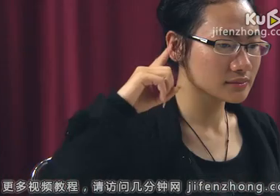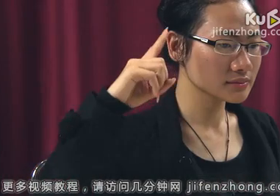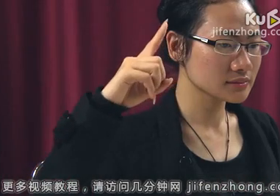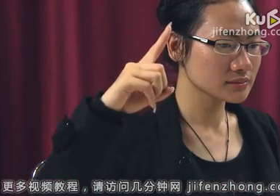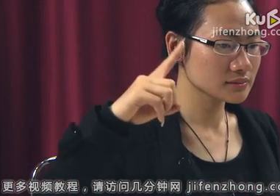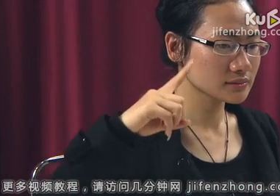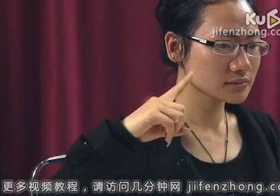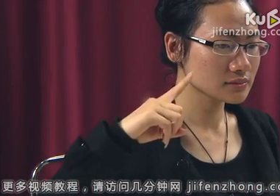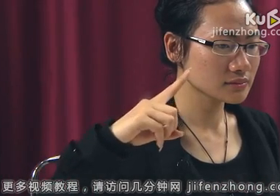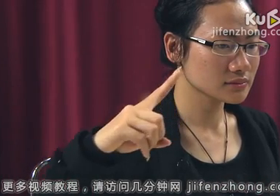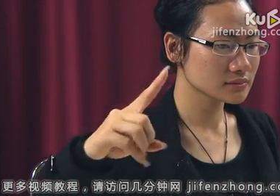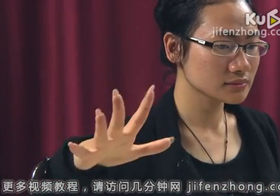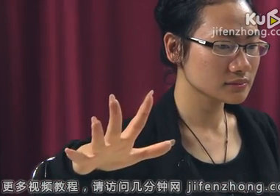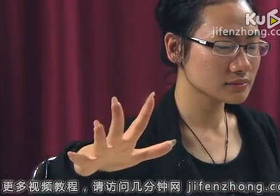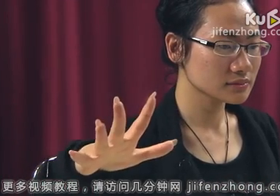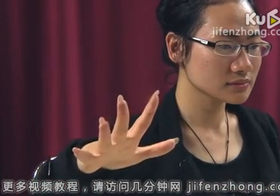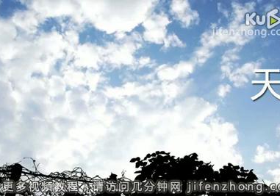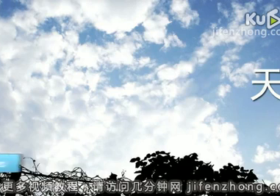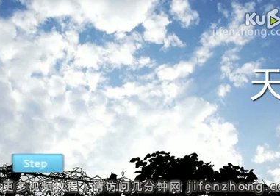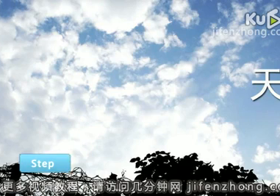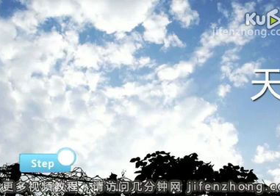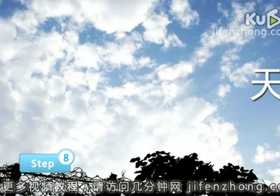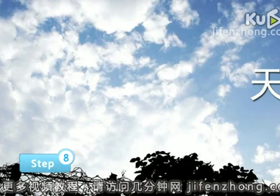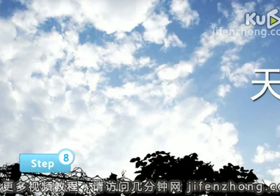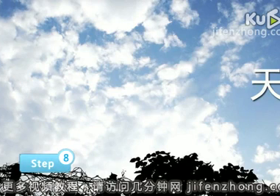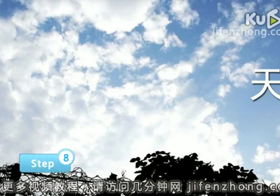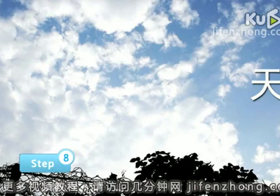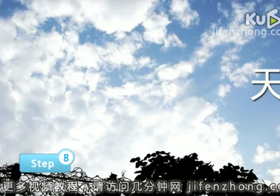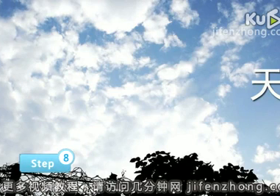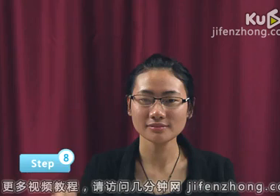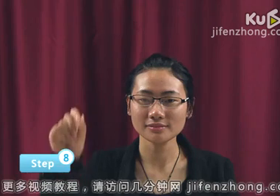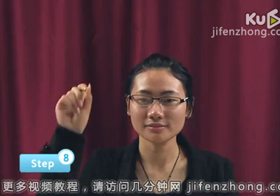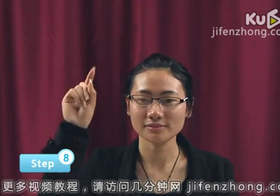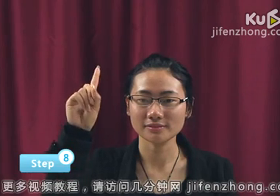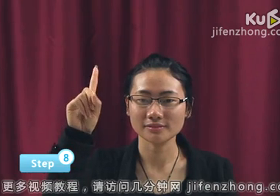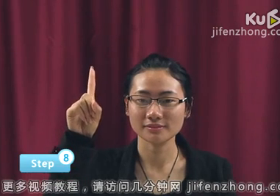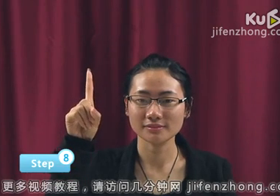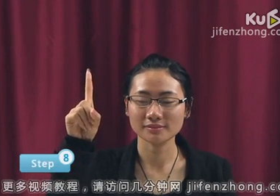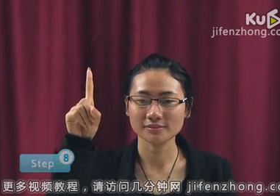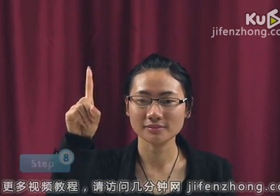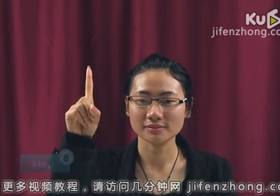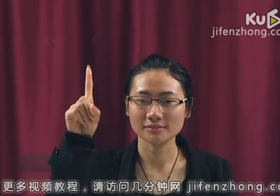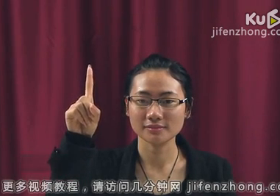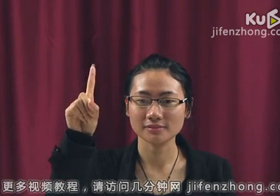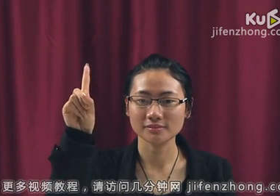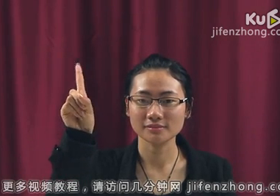放开，象征雷声震耳。第八步，天。右手向上伸出食指转一